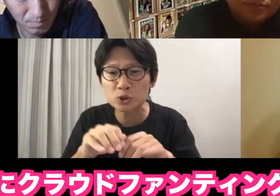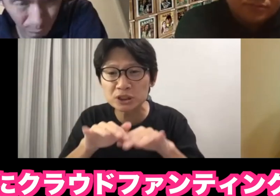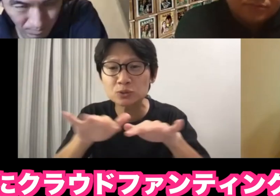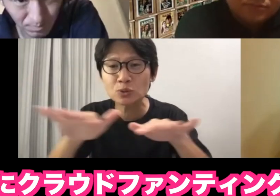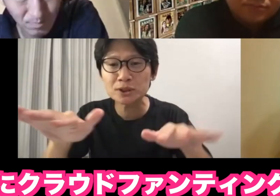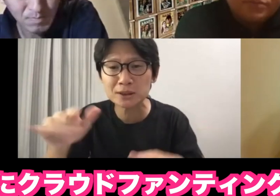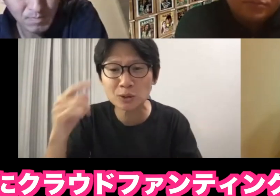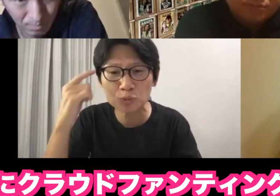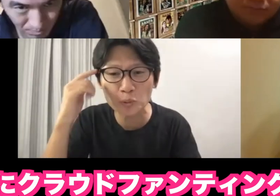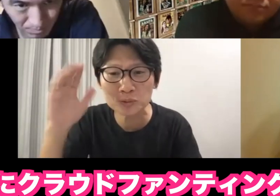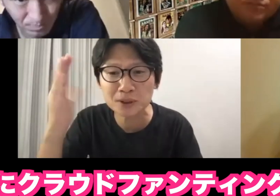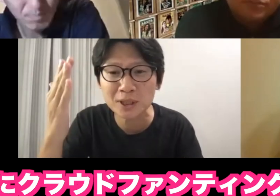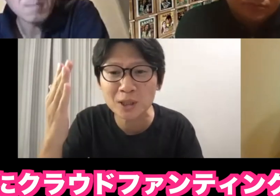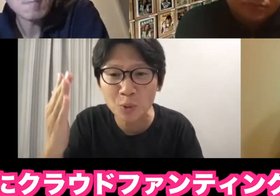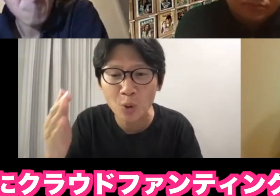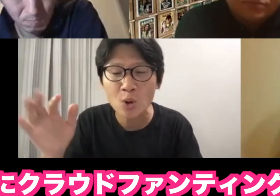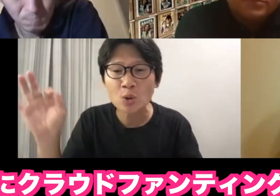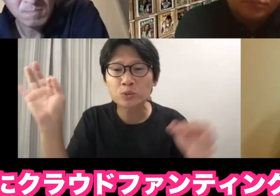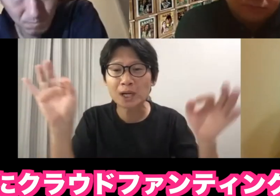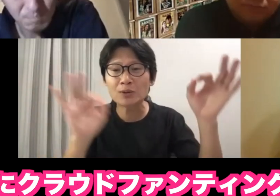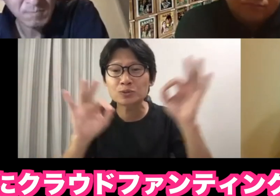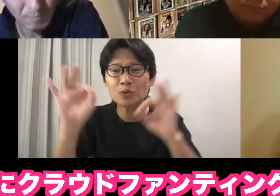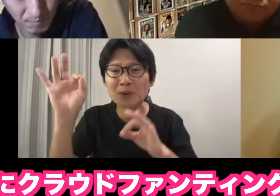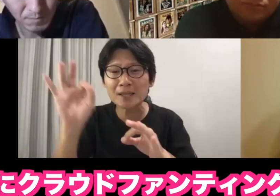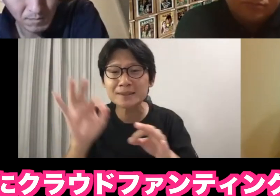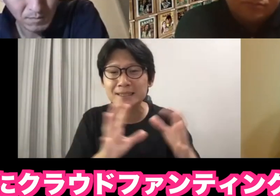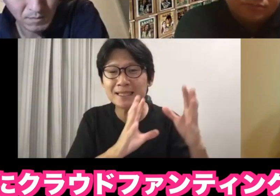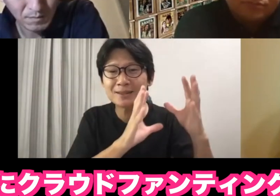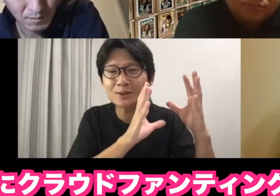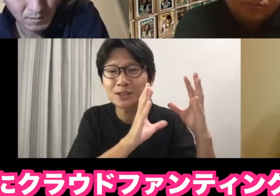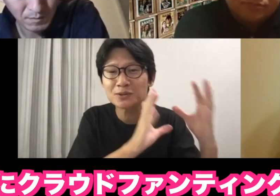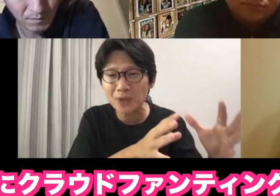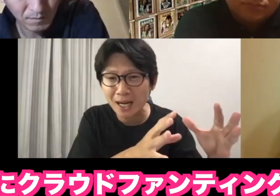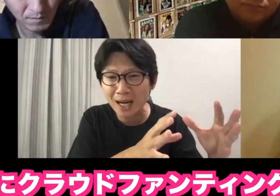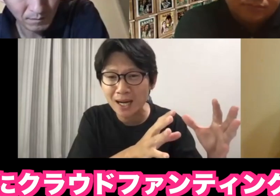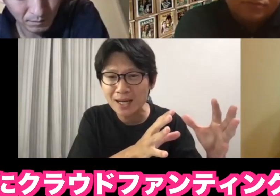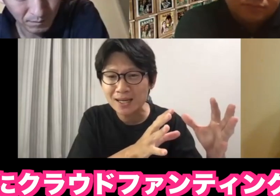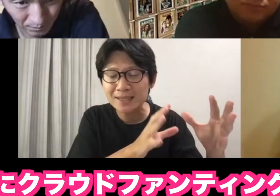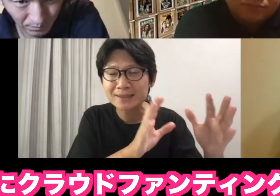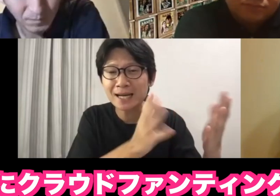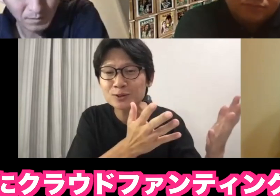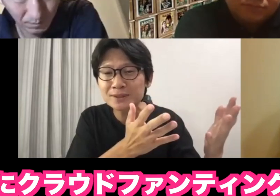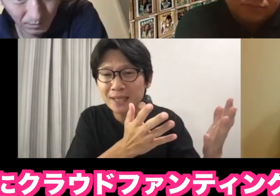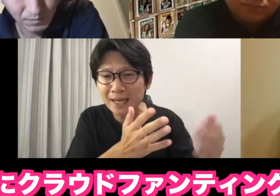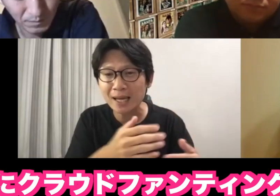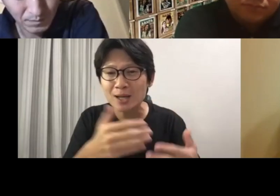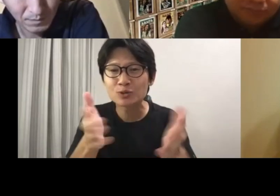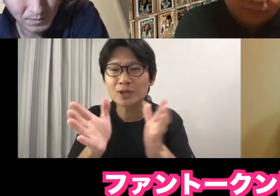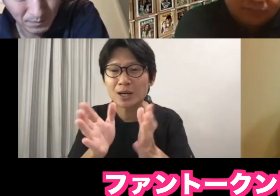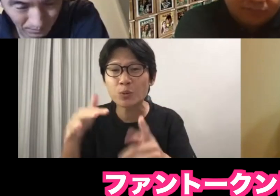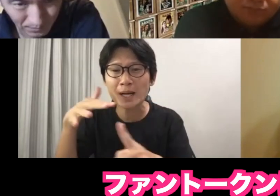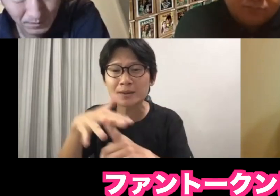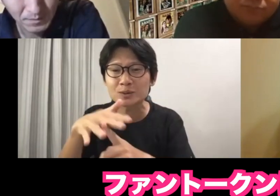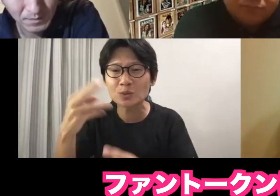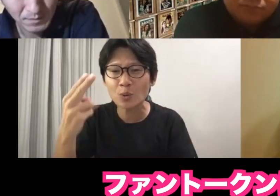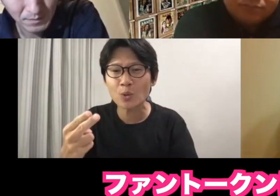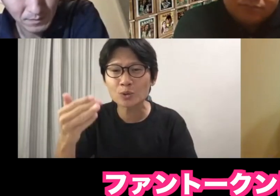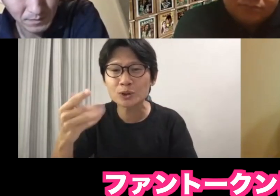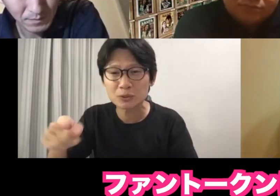神ときてきていると思うんですけどもフランファンティングにはなくてこれはパンと奥には